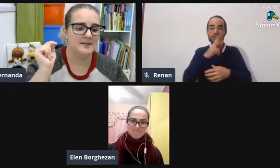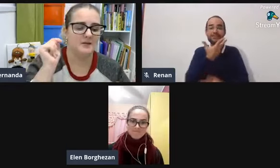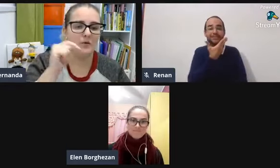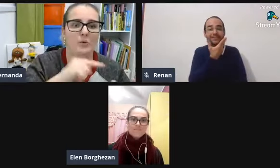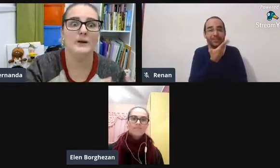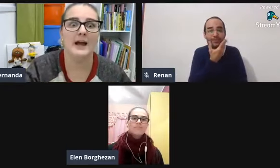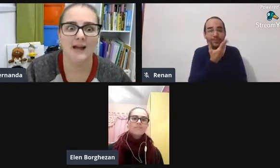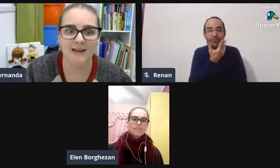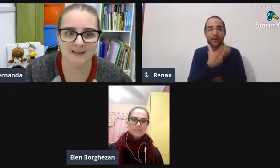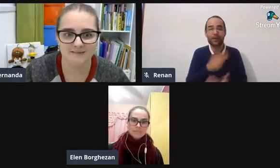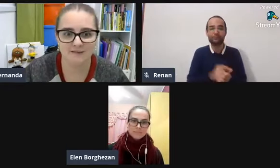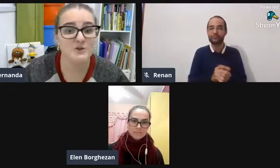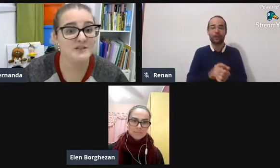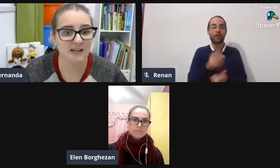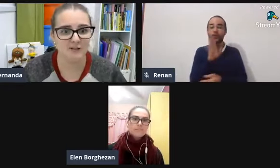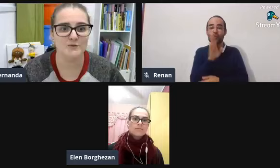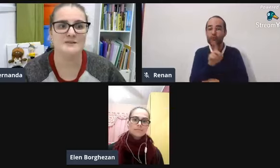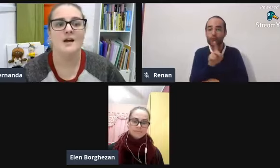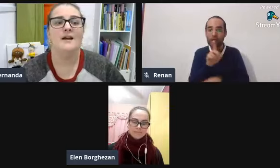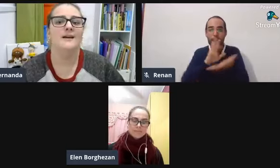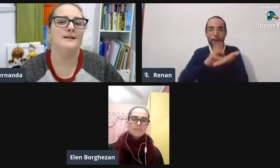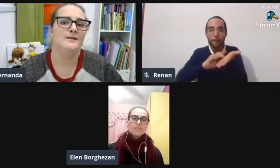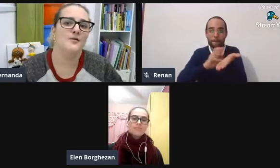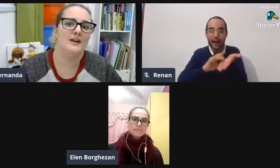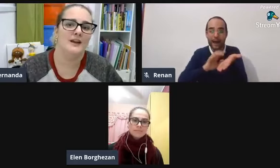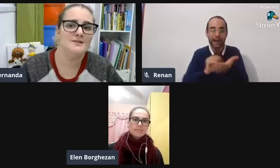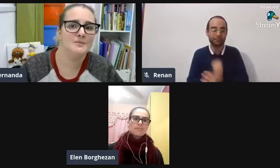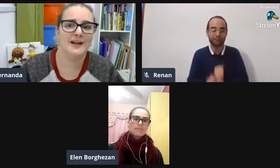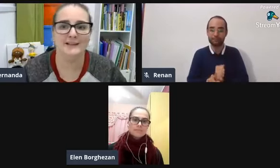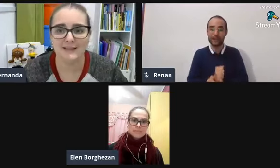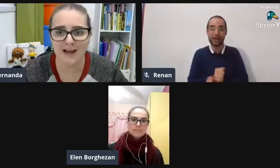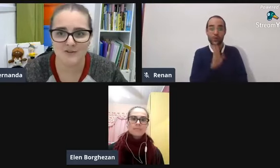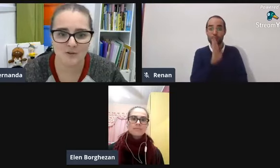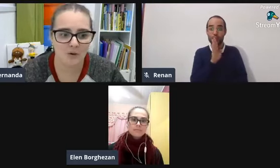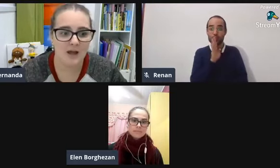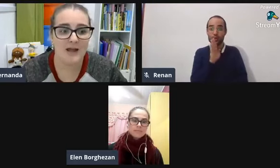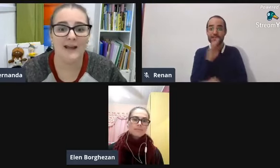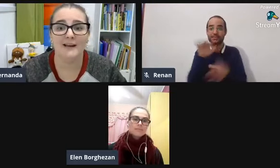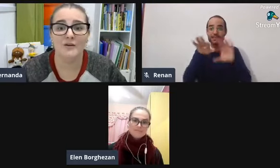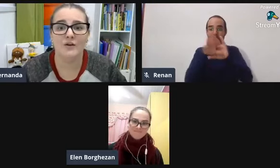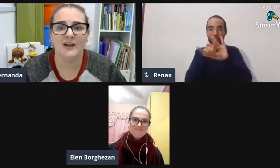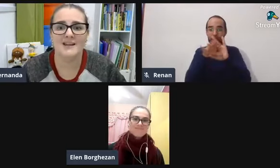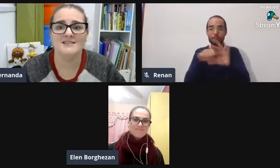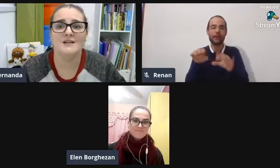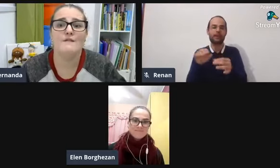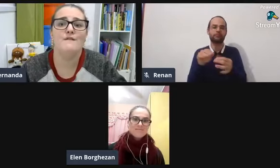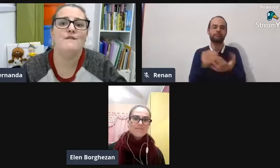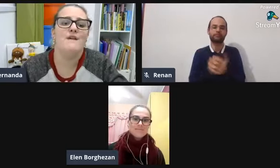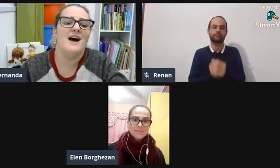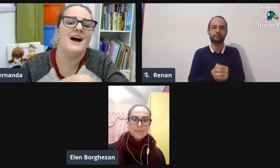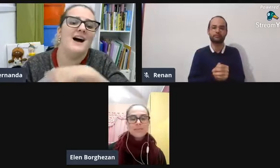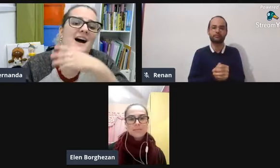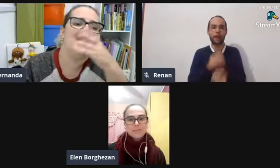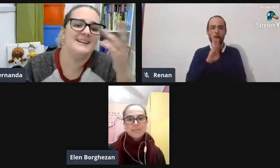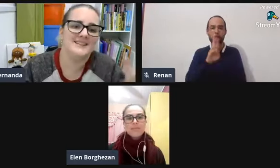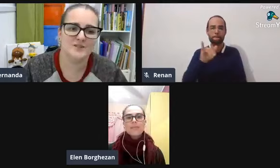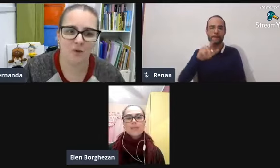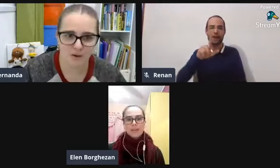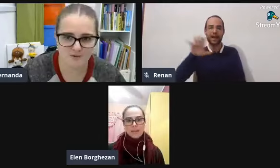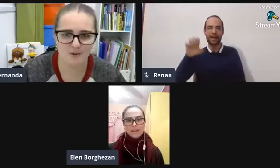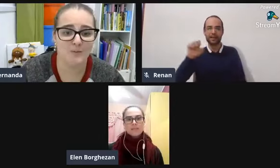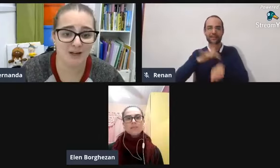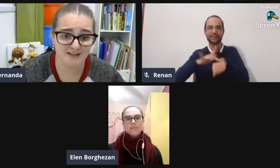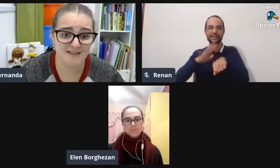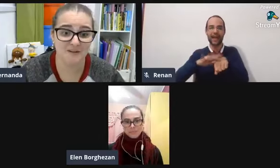conhece o braille nos dedos, ele não conhece o braille tátil. Ele não conhece várias